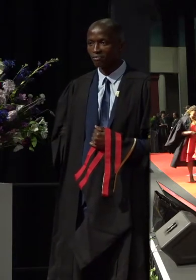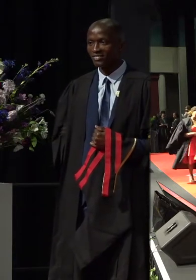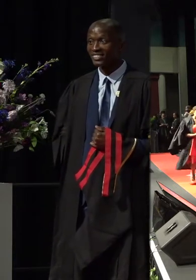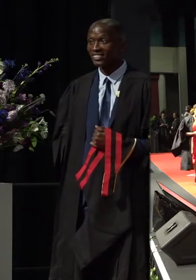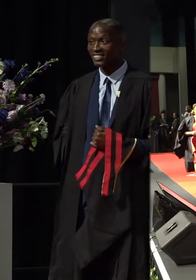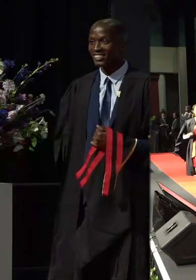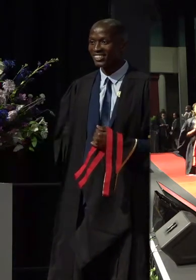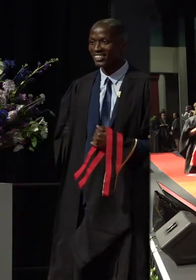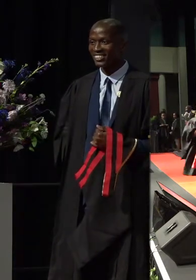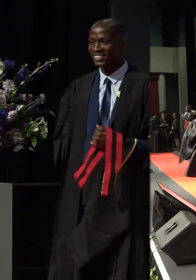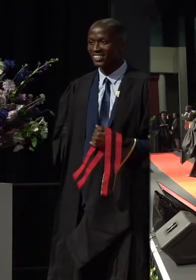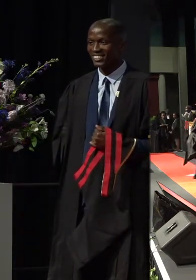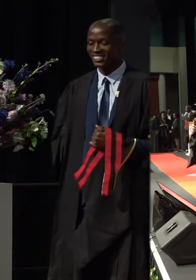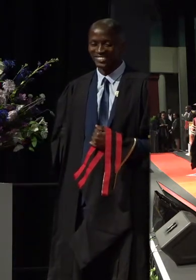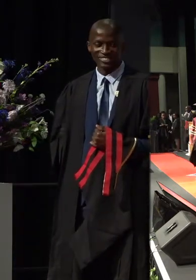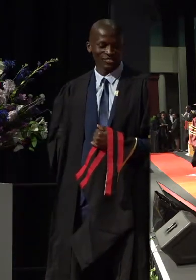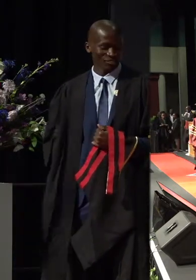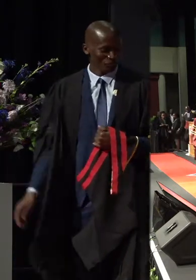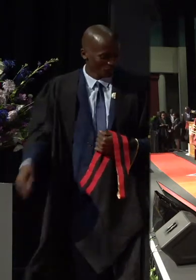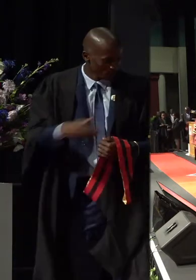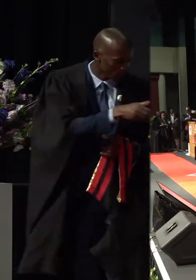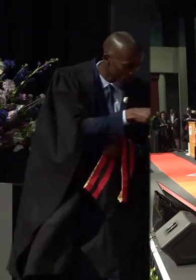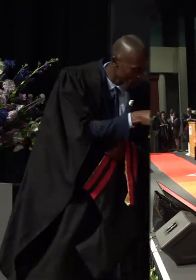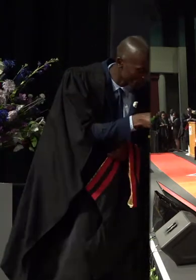Nhlakanipho Qiniso Mncayi.